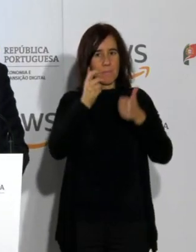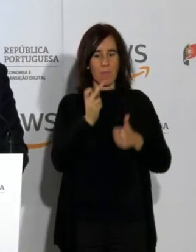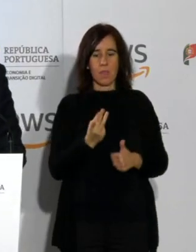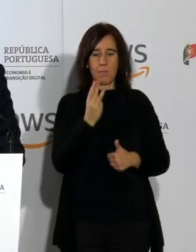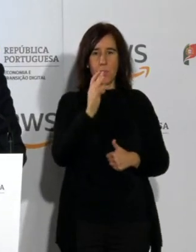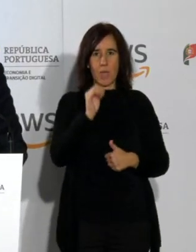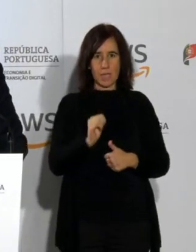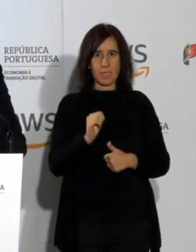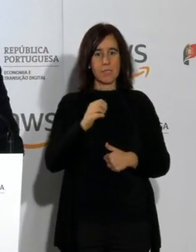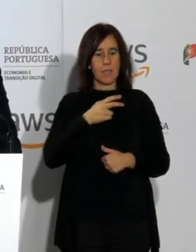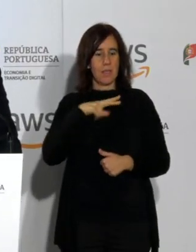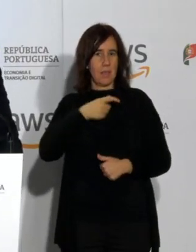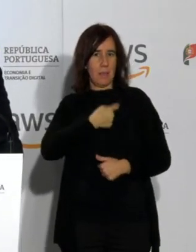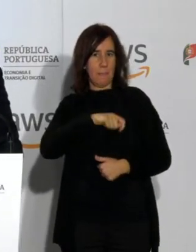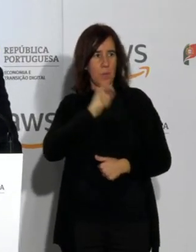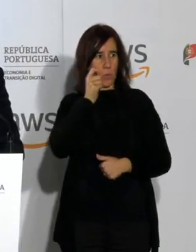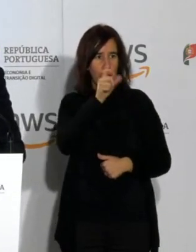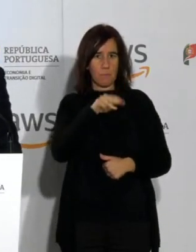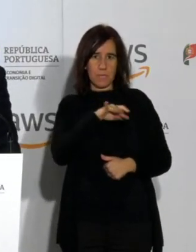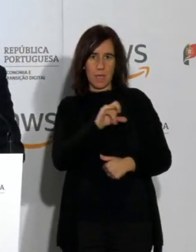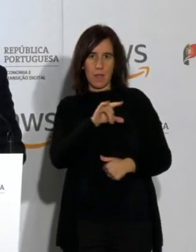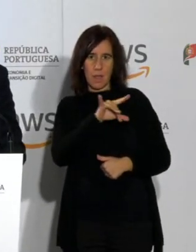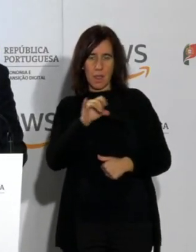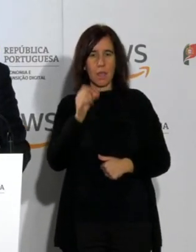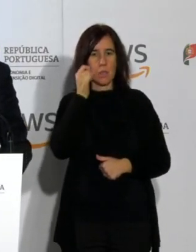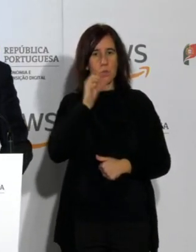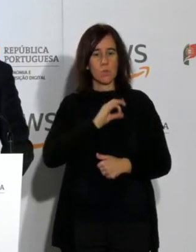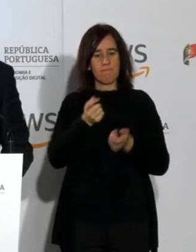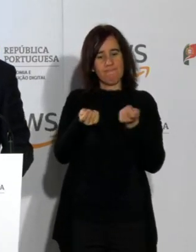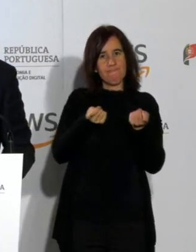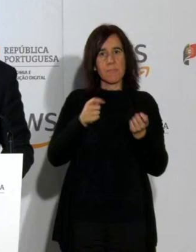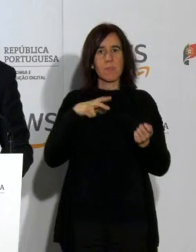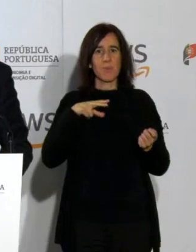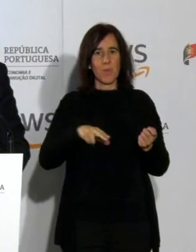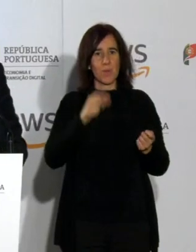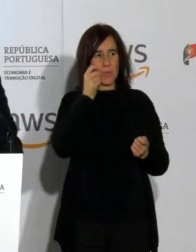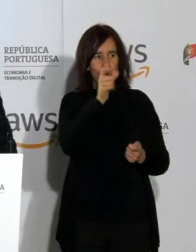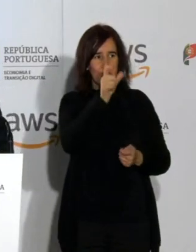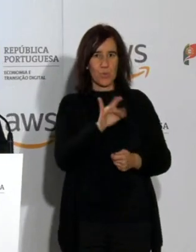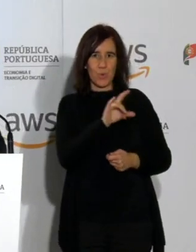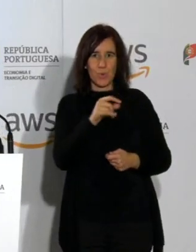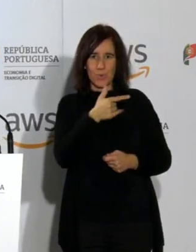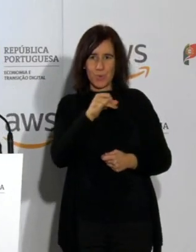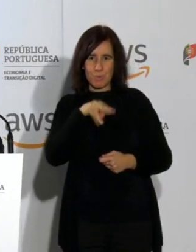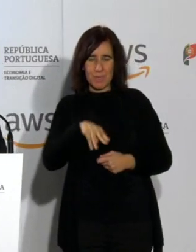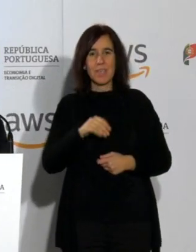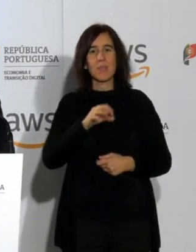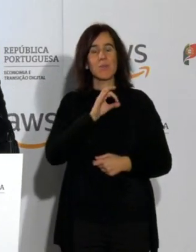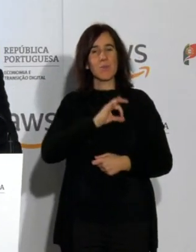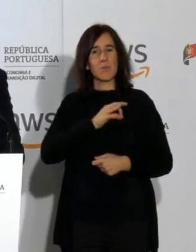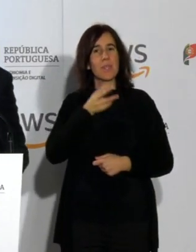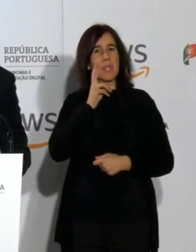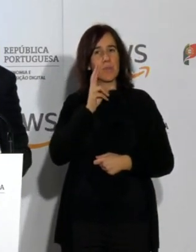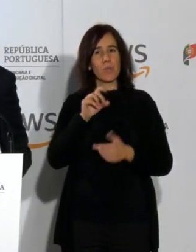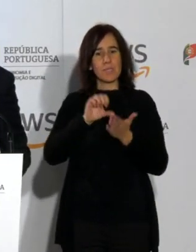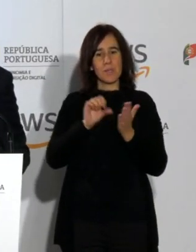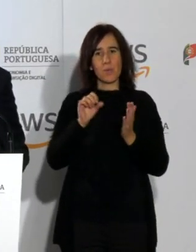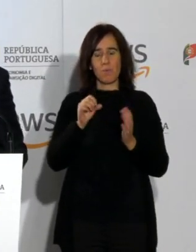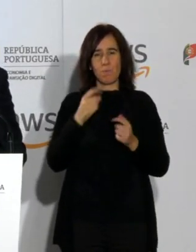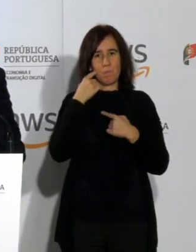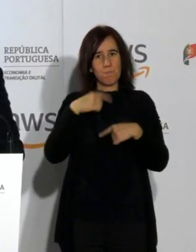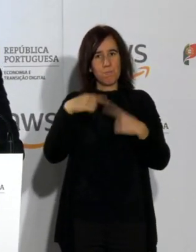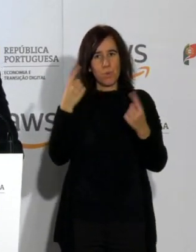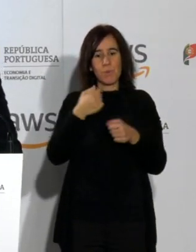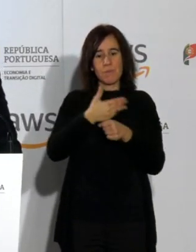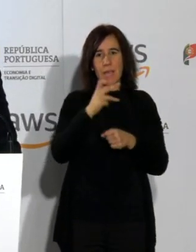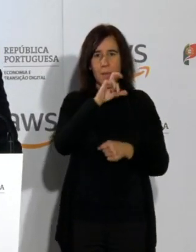Miguel Alava. Senhor Senior Partner da AWS Portugal, João Pedinho. Senhor Diretor do Setor Público Europeu da Amazon Web